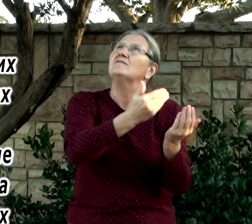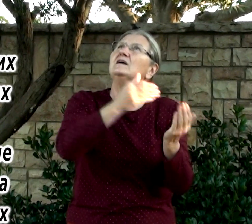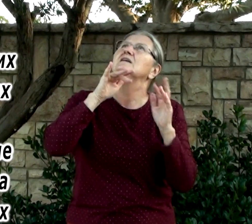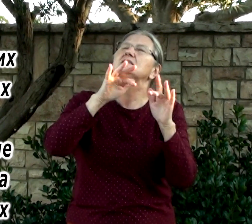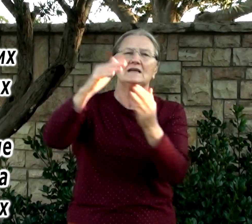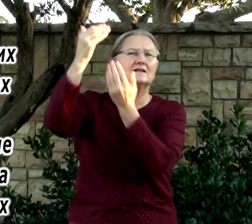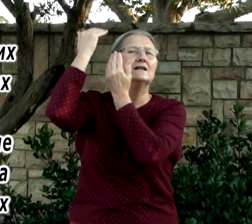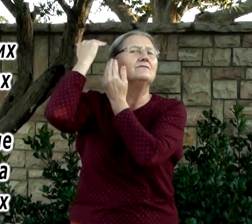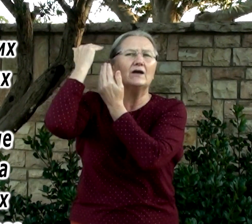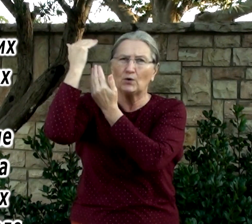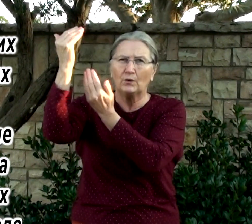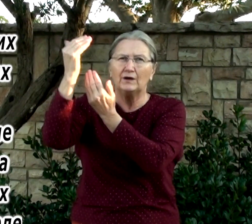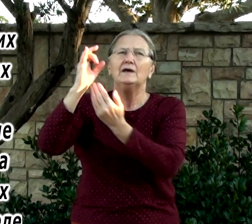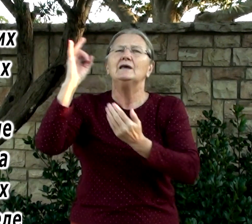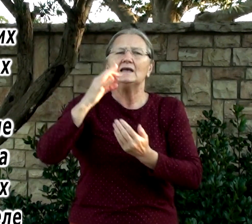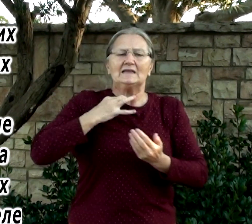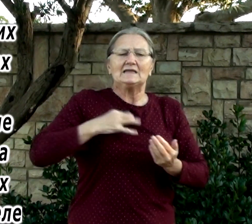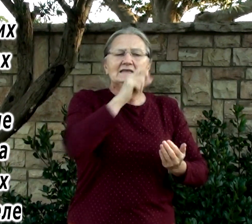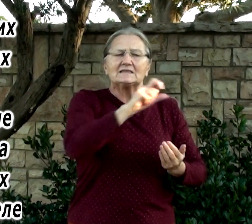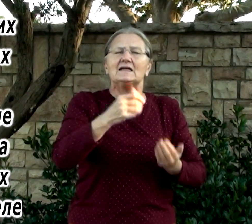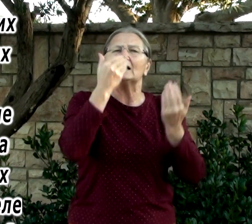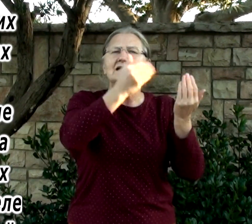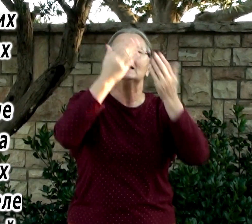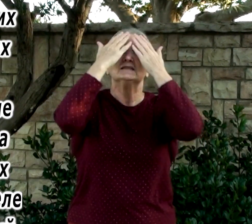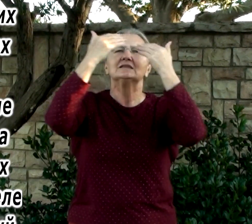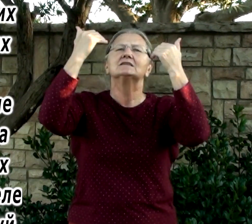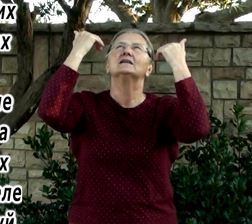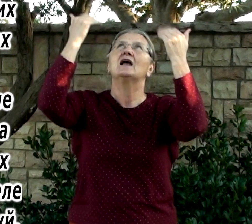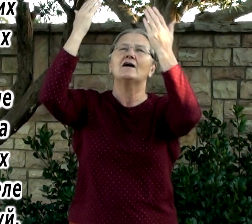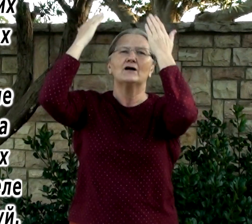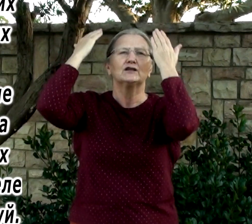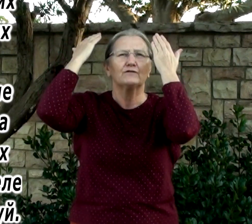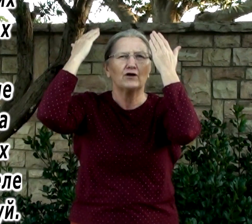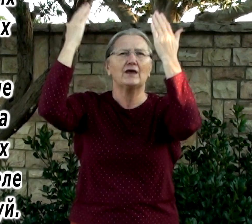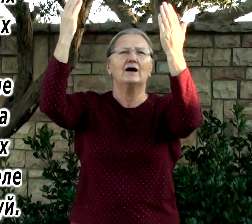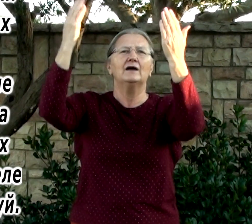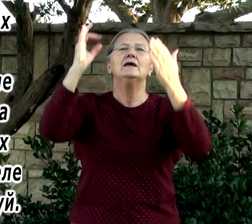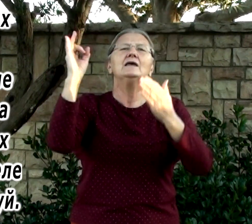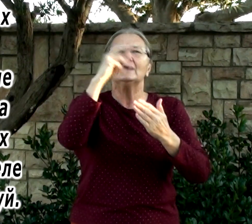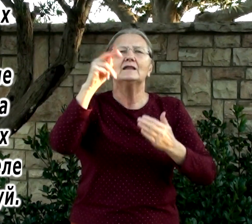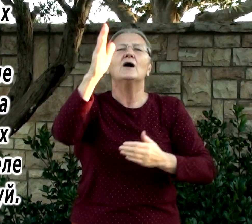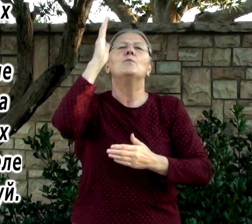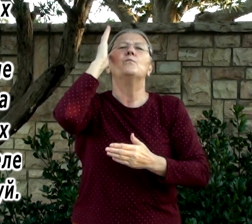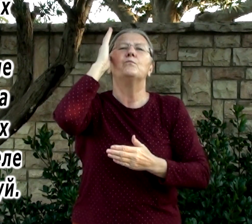дело Твое, и на сынах их слава Твоя. И да будет